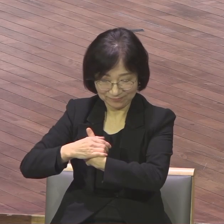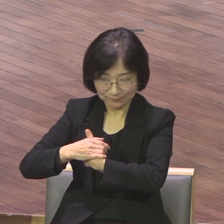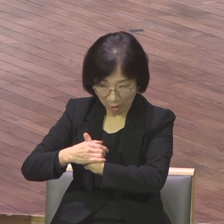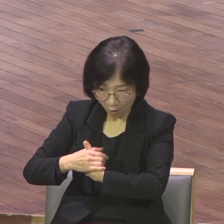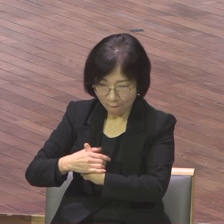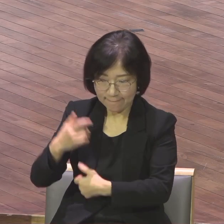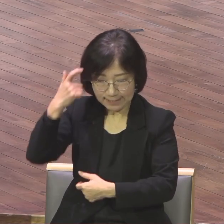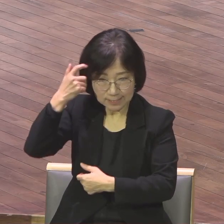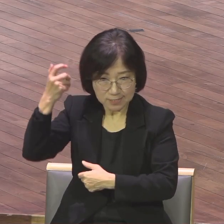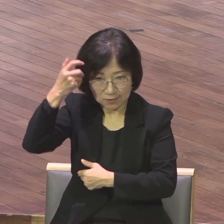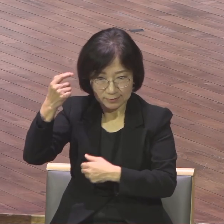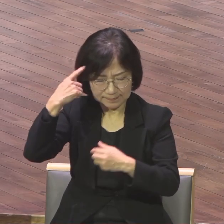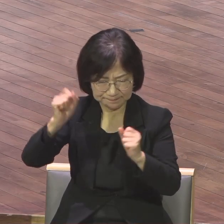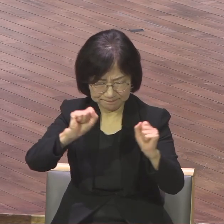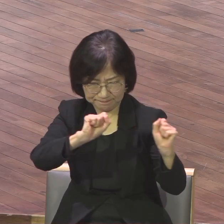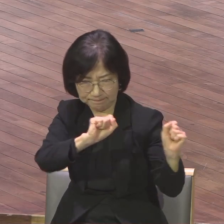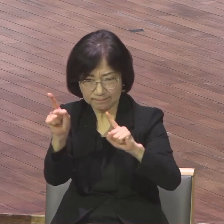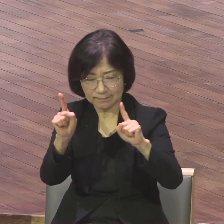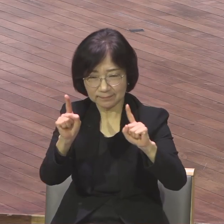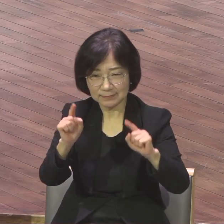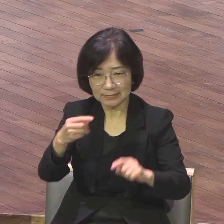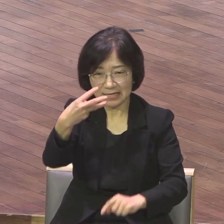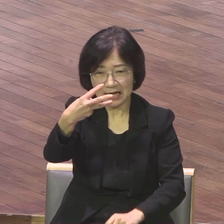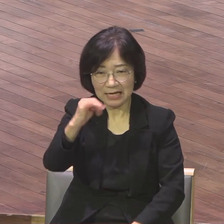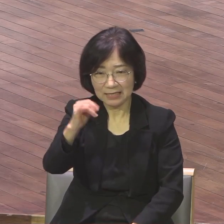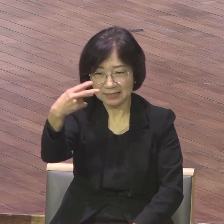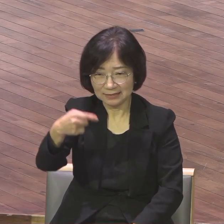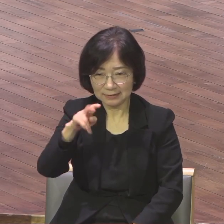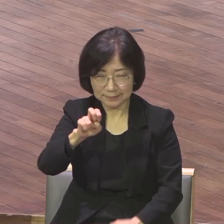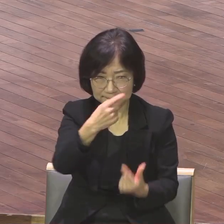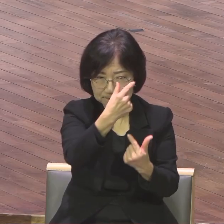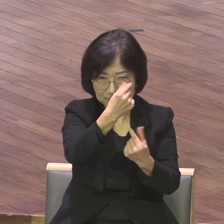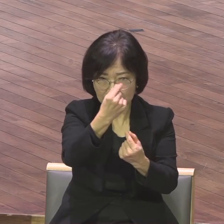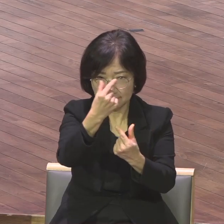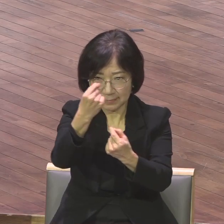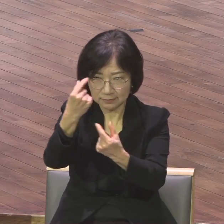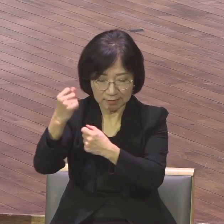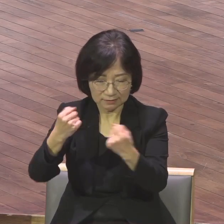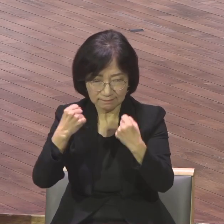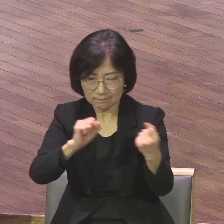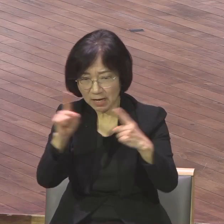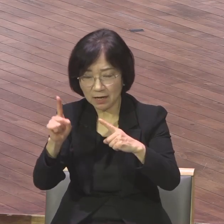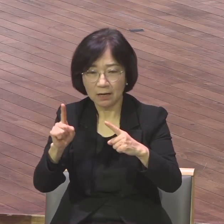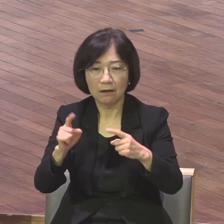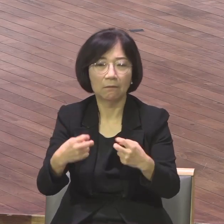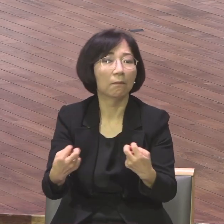리듬을 활성화시키는 통로라는 것을 아시기 바랍니다.